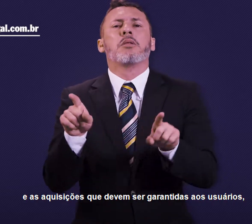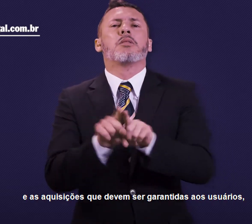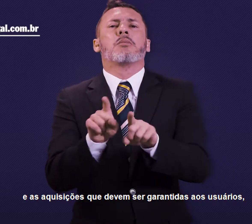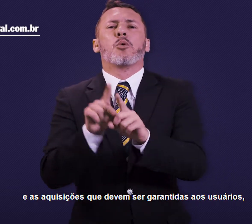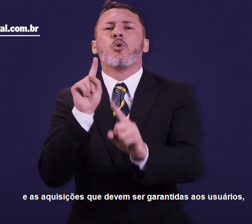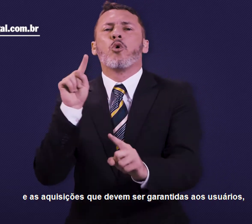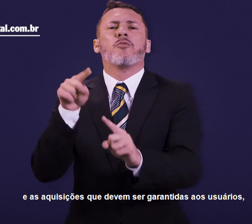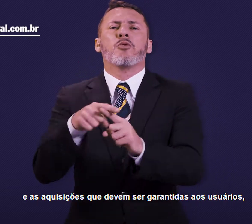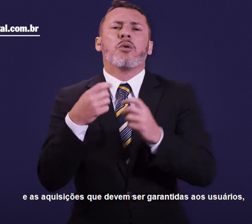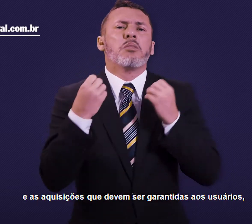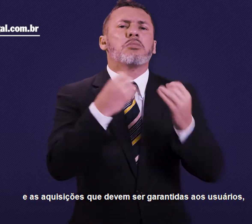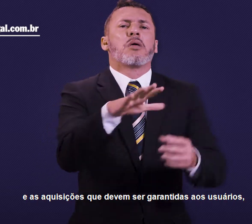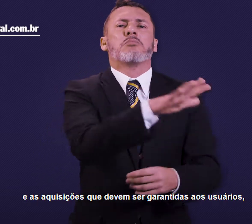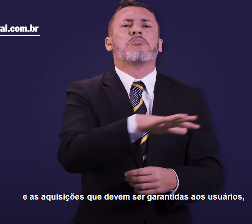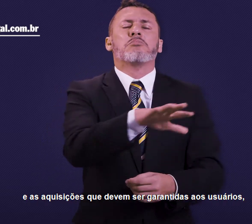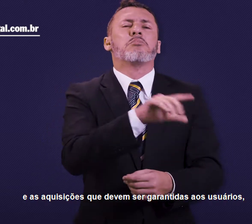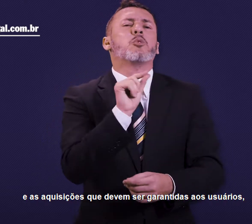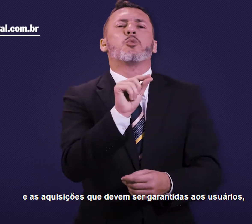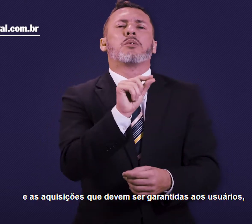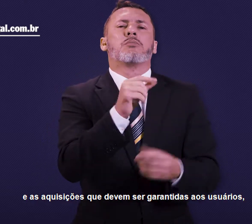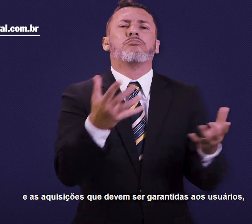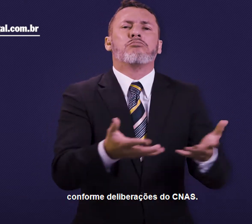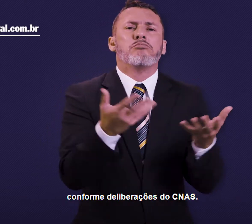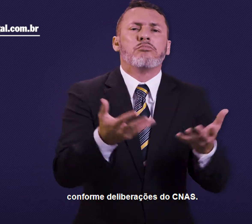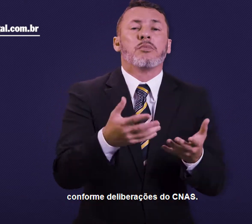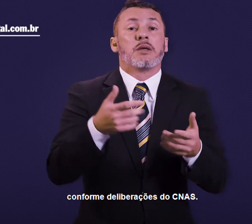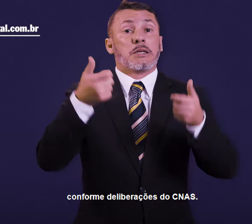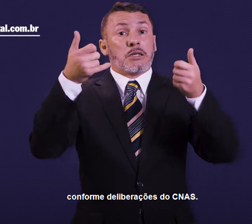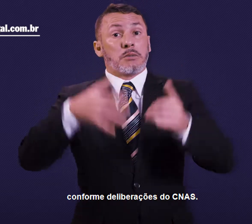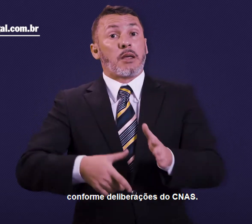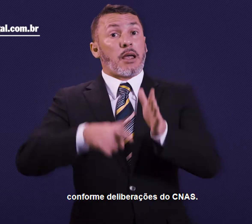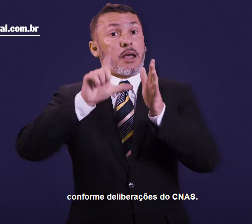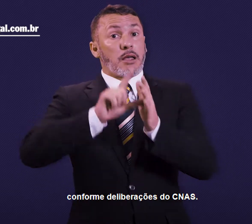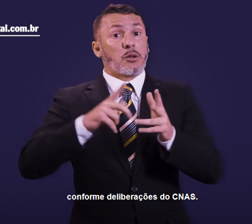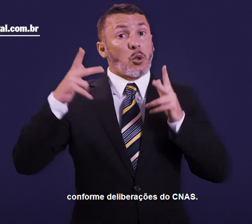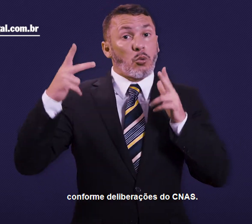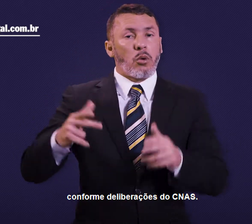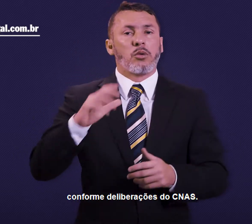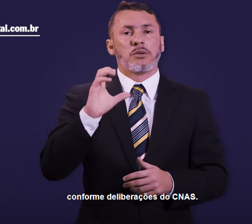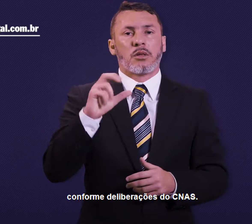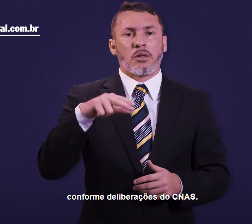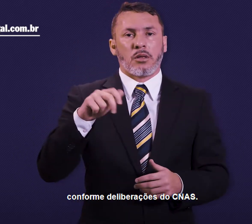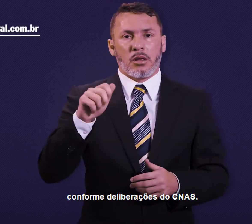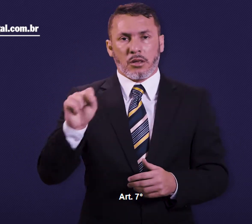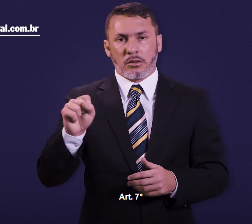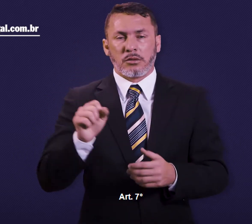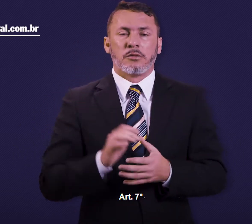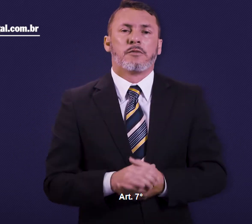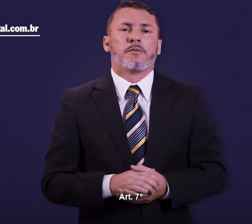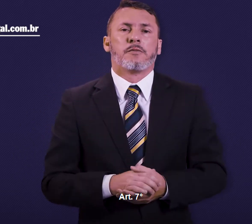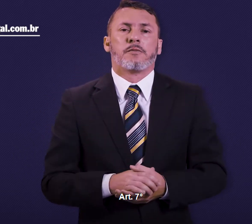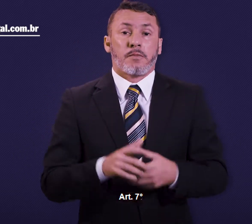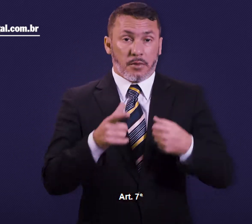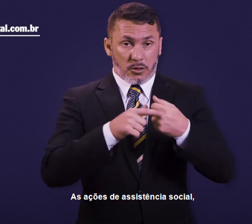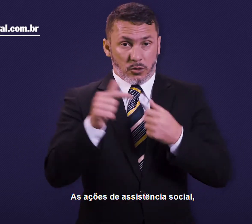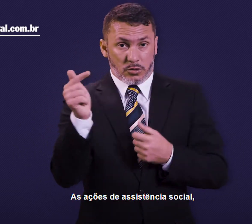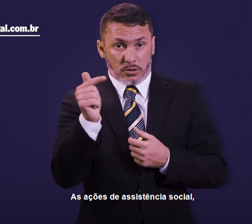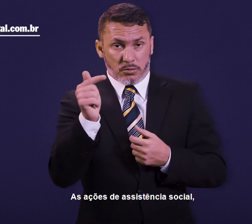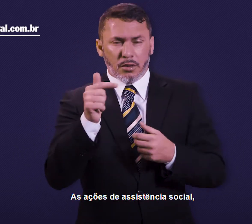que devem ser garantidas aos usuários conforme deliberações do CNAS. Artigo 7º. As ações